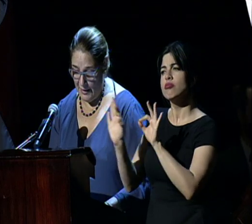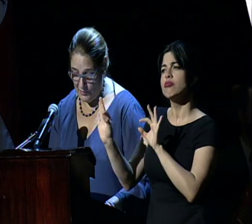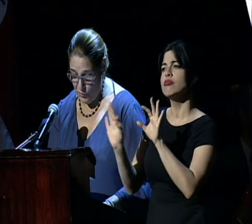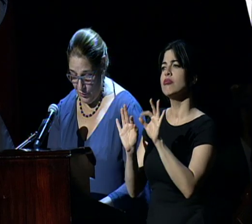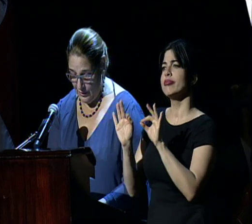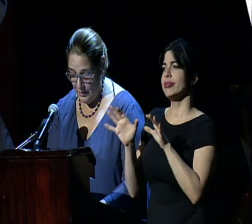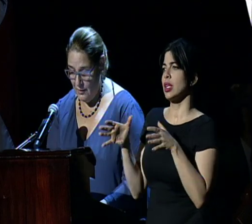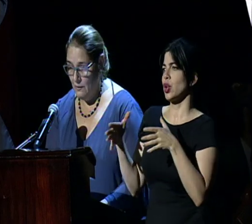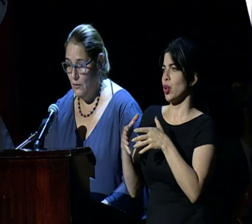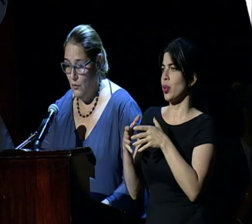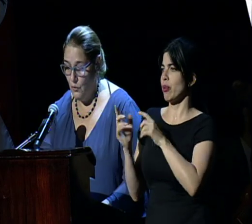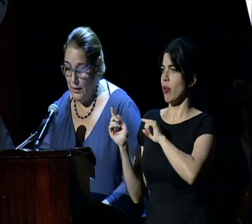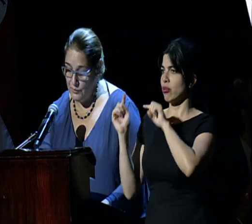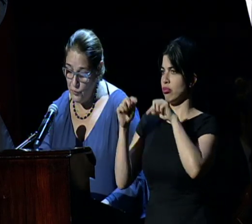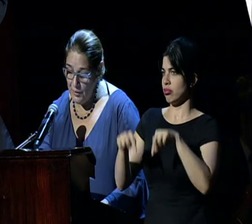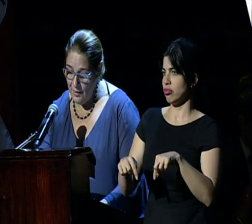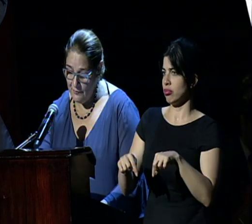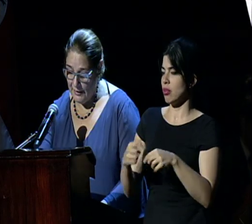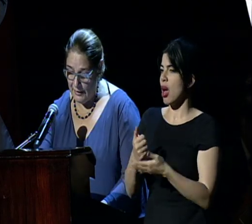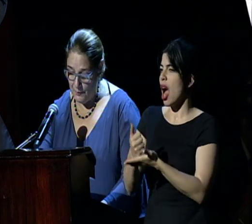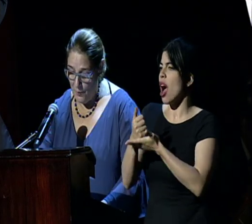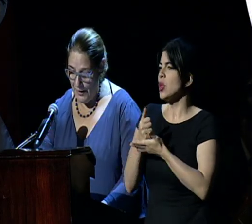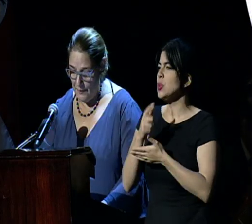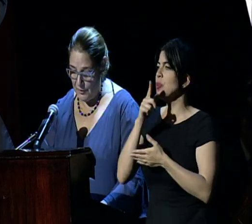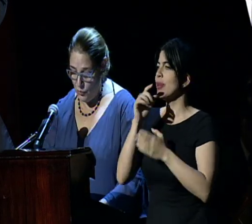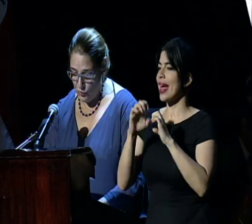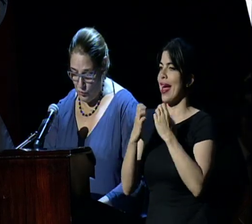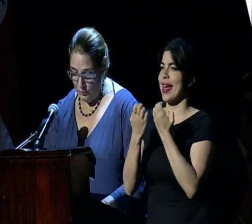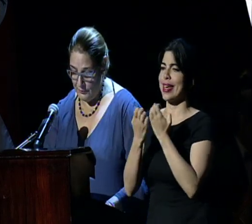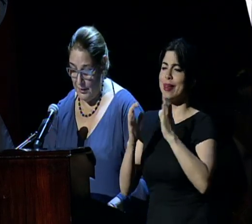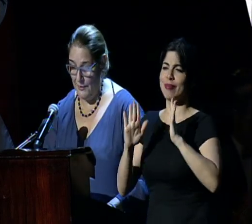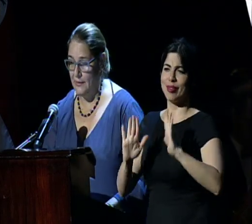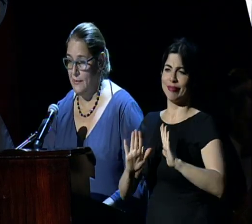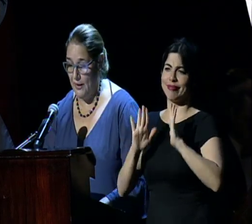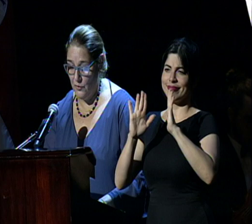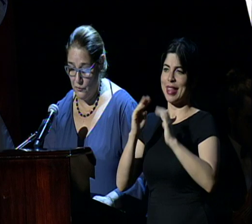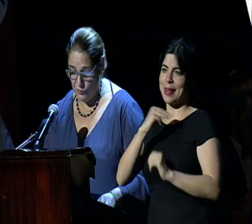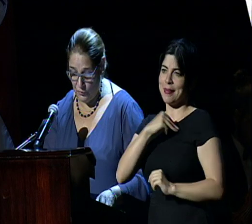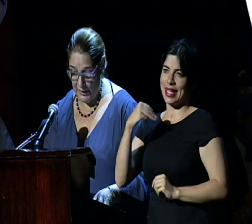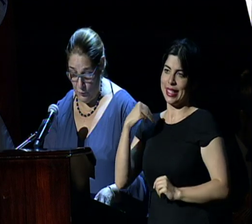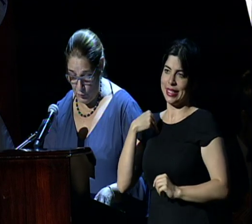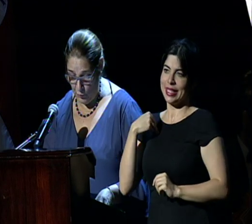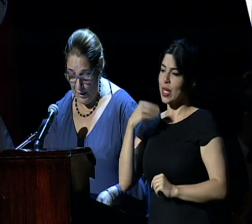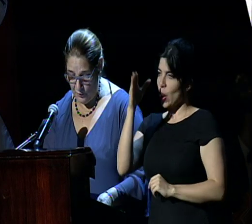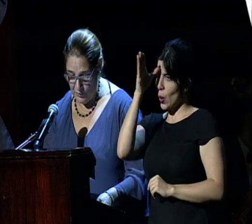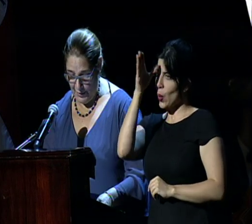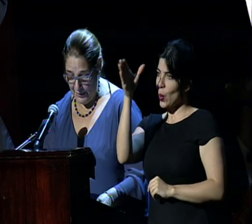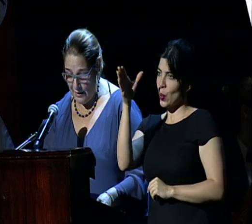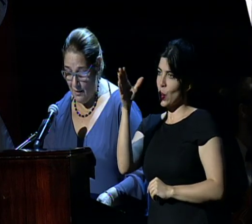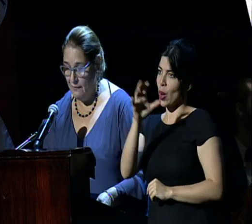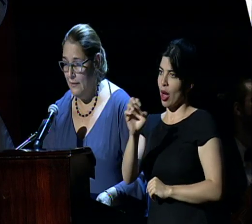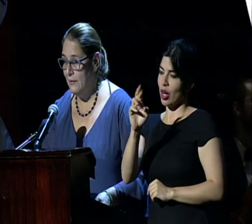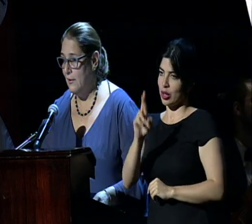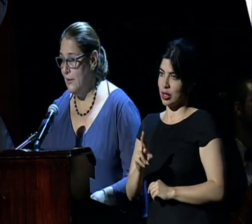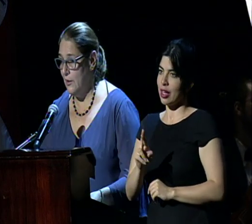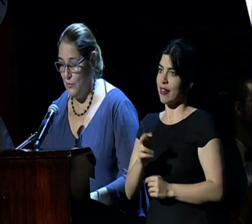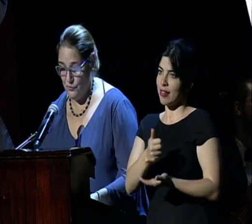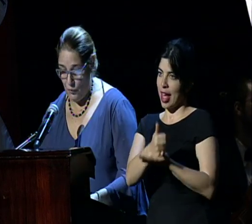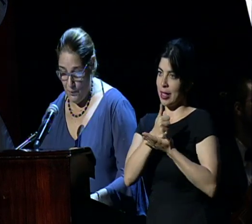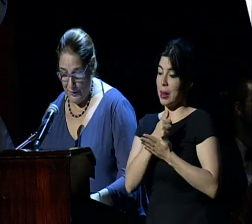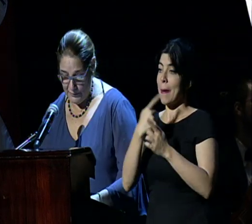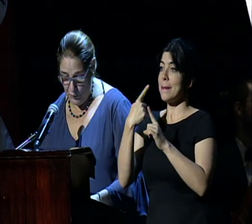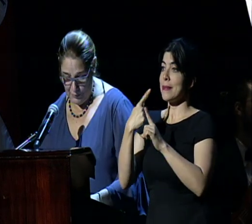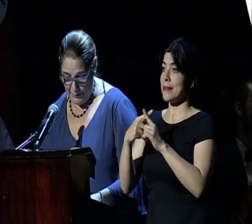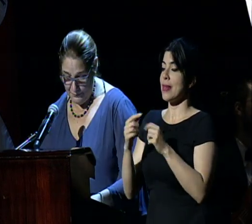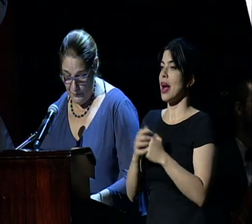nuestra delegación, con la ayuda del equipo maravilloso del Ministerio de Cultura de Costa Rica y de